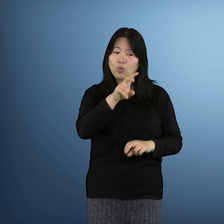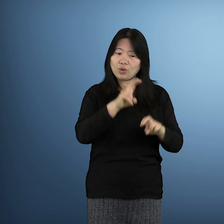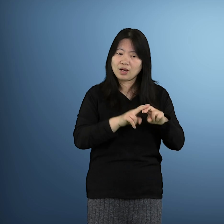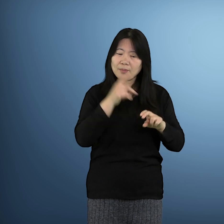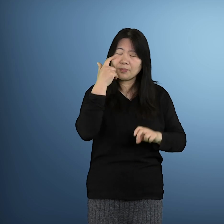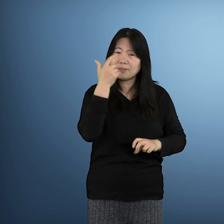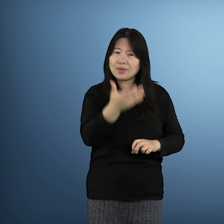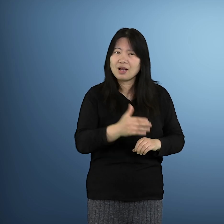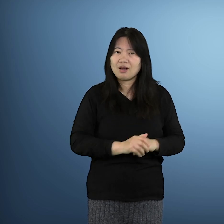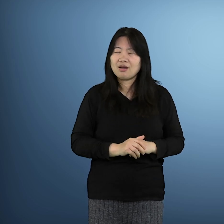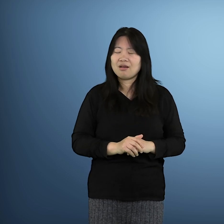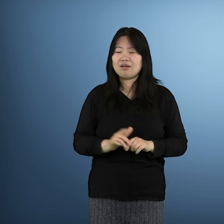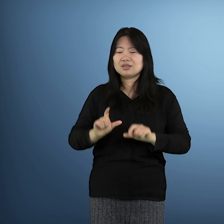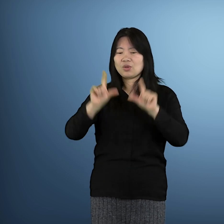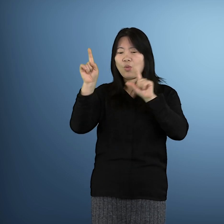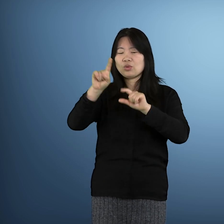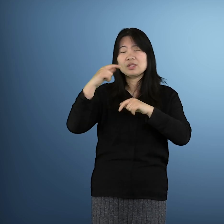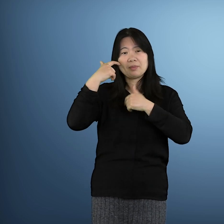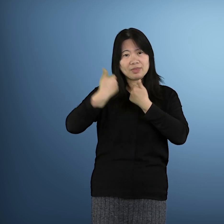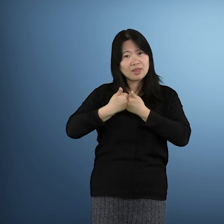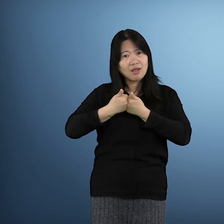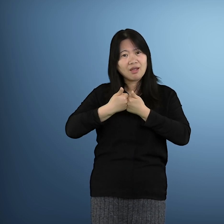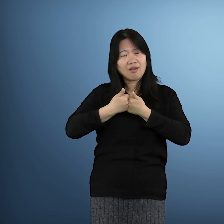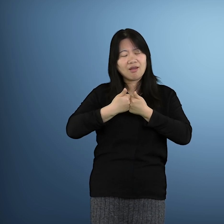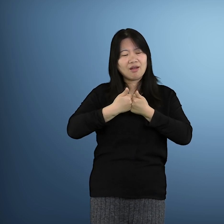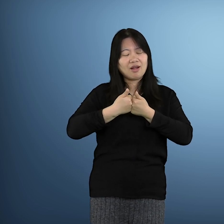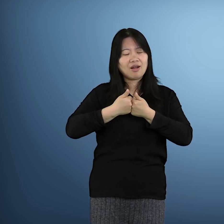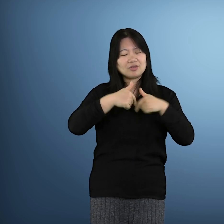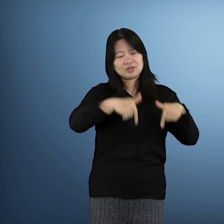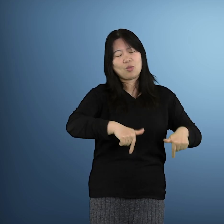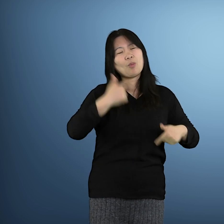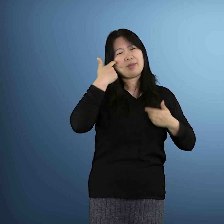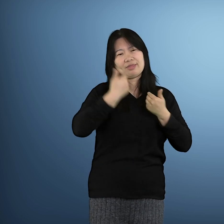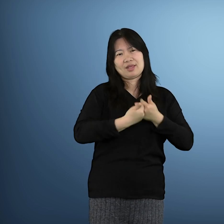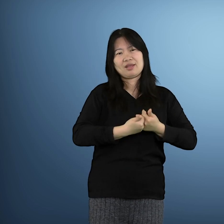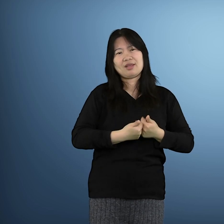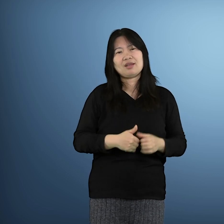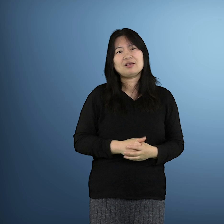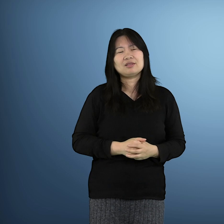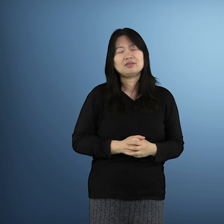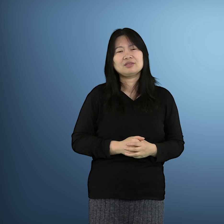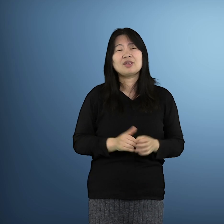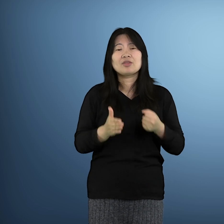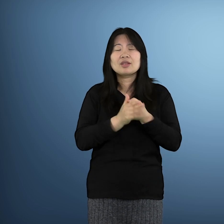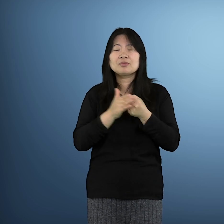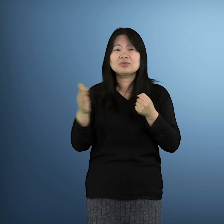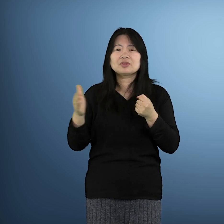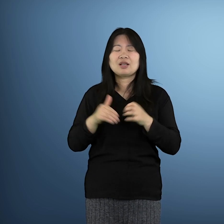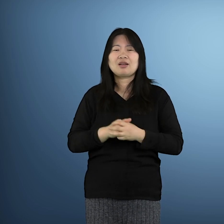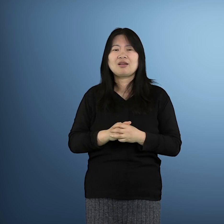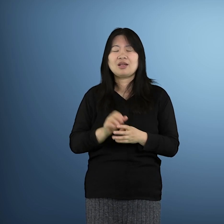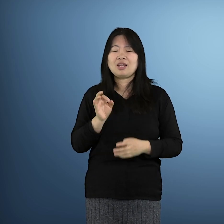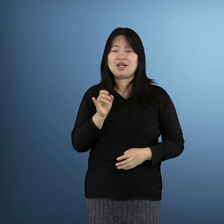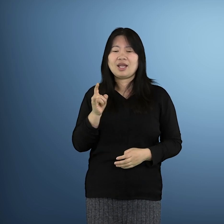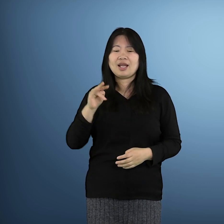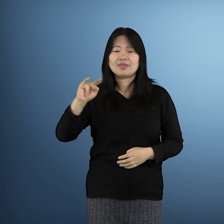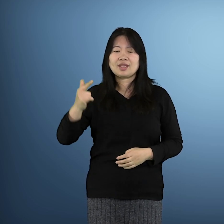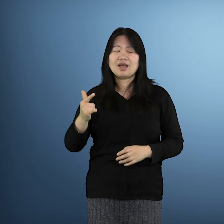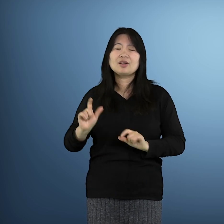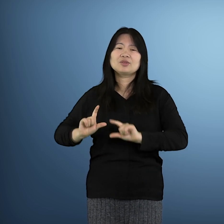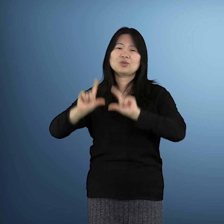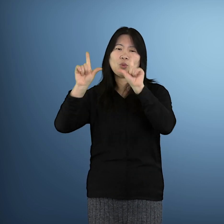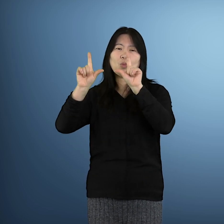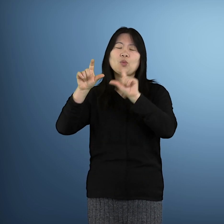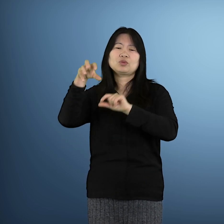쪽이에요? 동쪽은 어느 쪽에 반대죠? 서쪽에 반대죠. 그래서 에덴